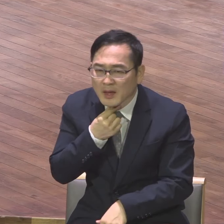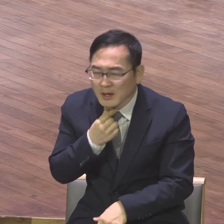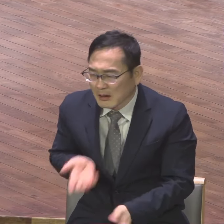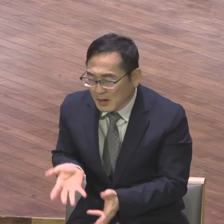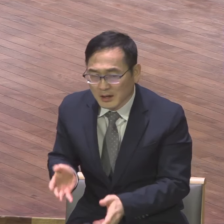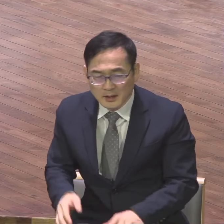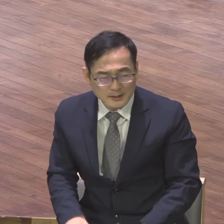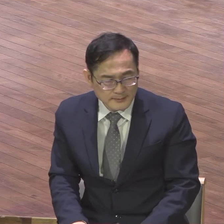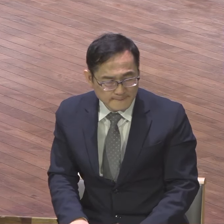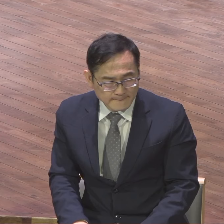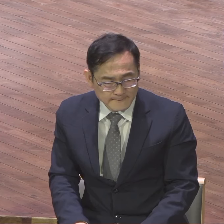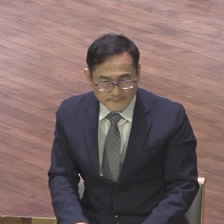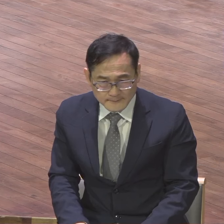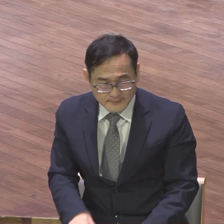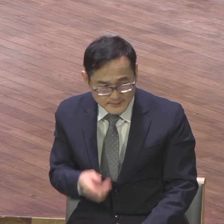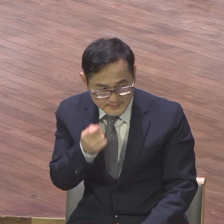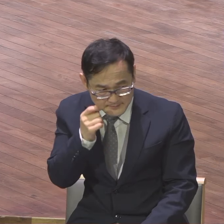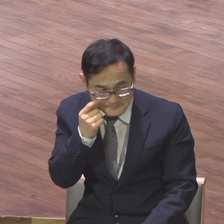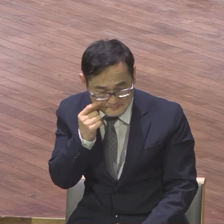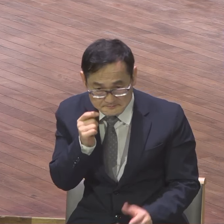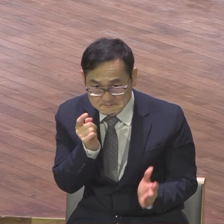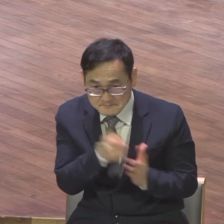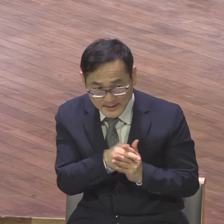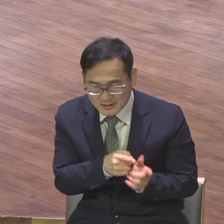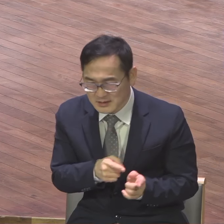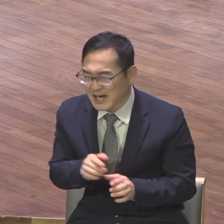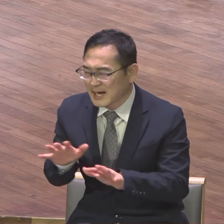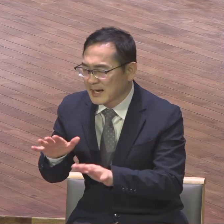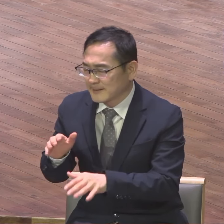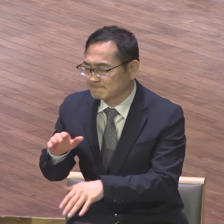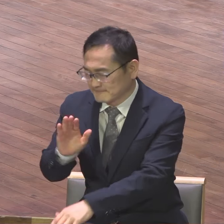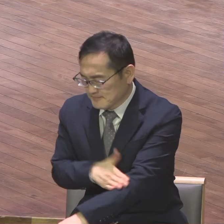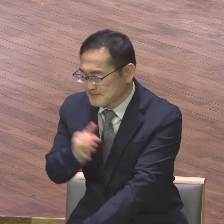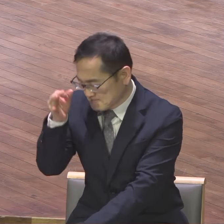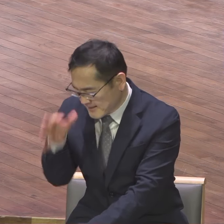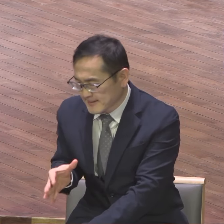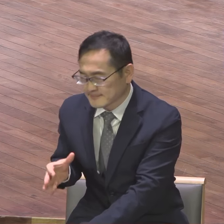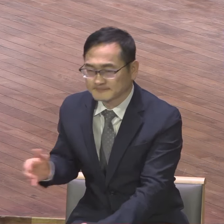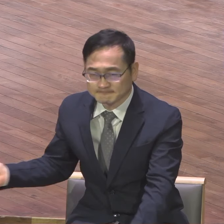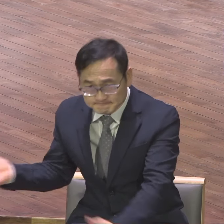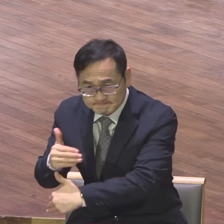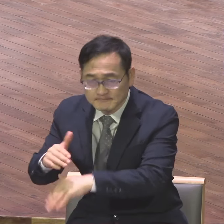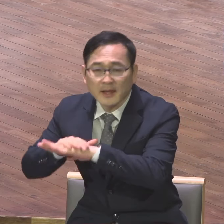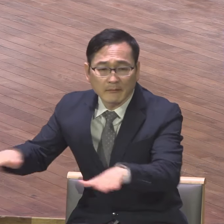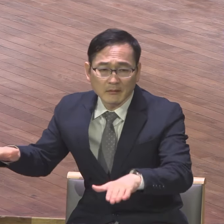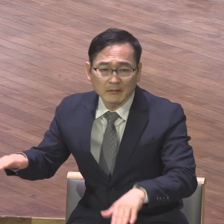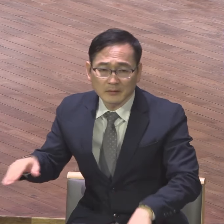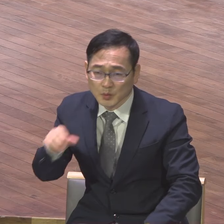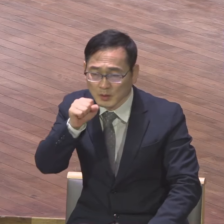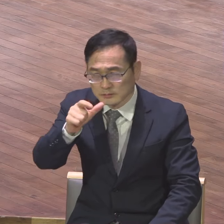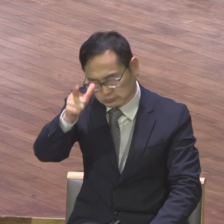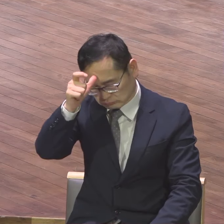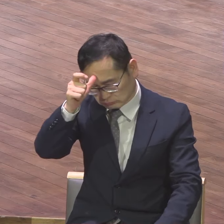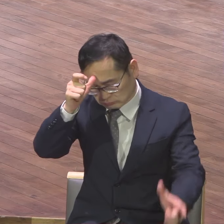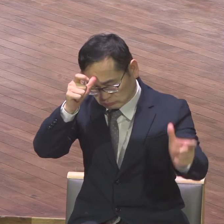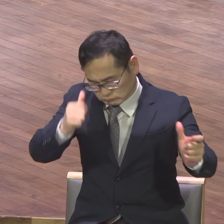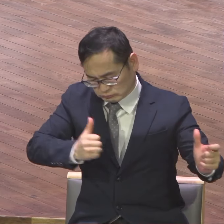빨리 눈치채고 화해해버려야 돼. 내가 잘못했어. 그럼 끝나는 거예요. 끝까지 붙은 거예요. 내